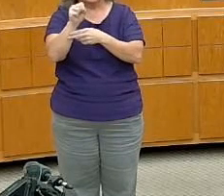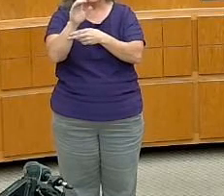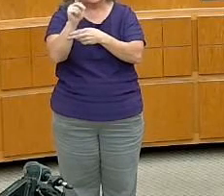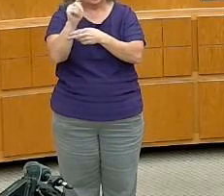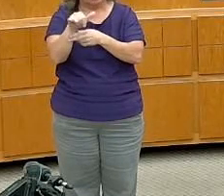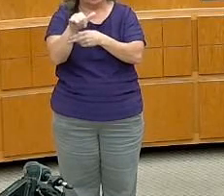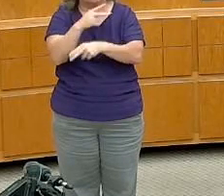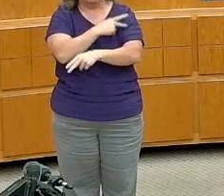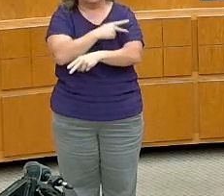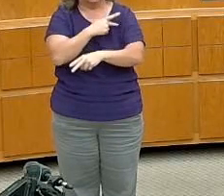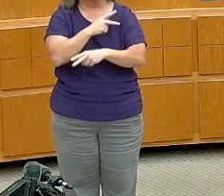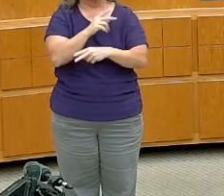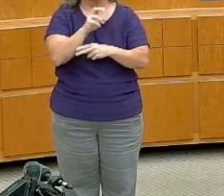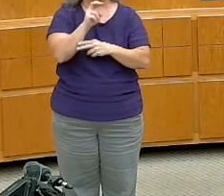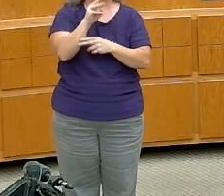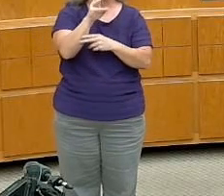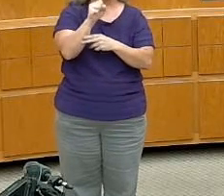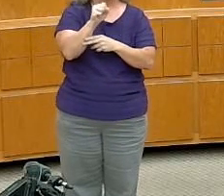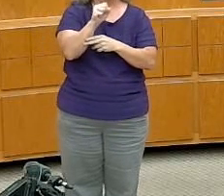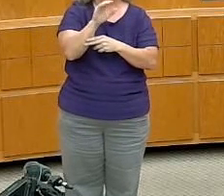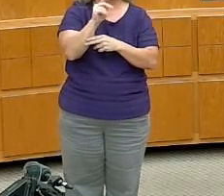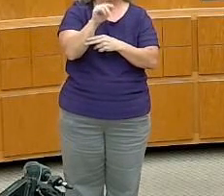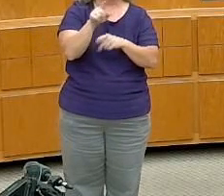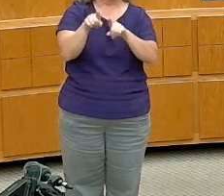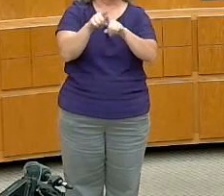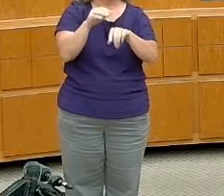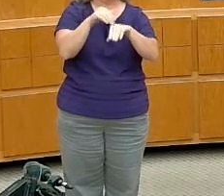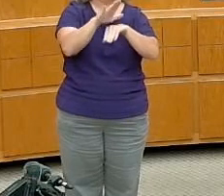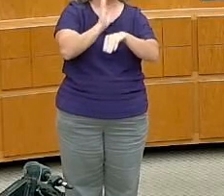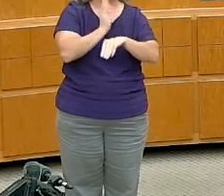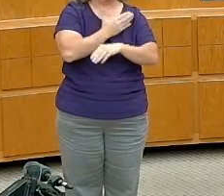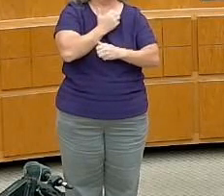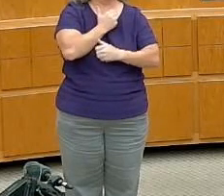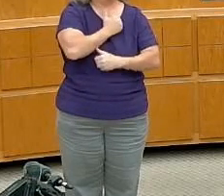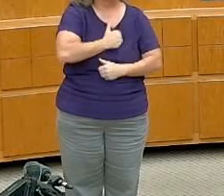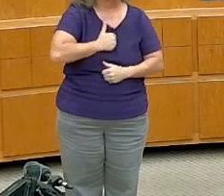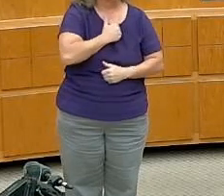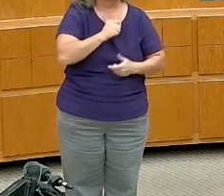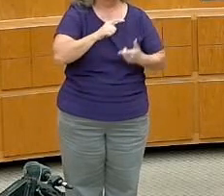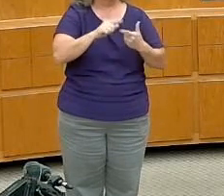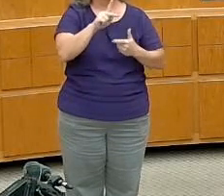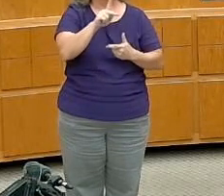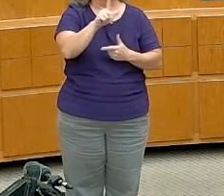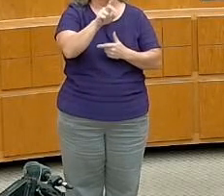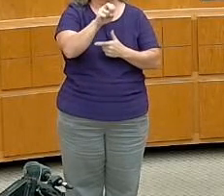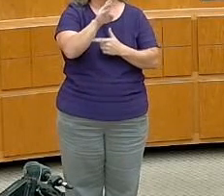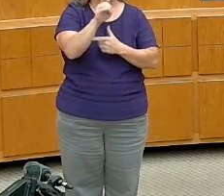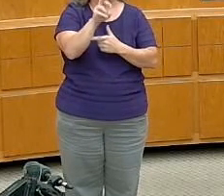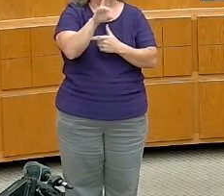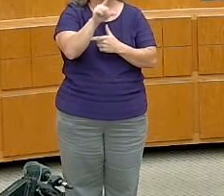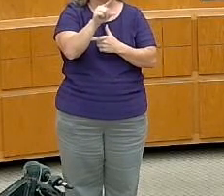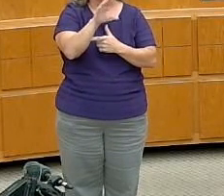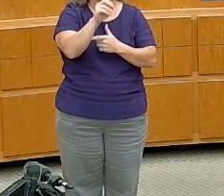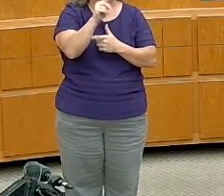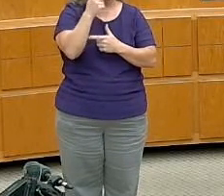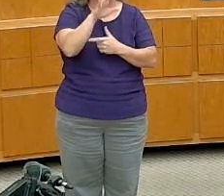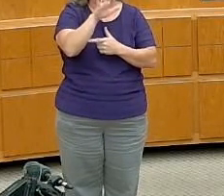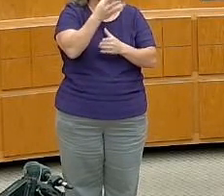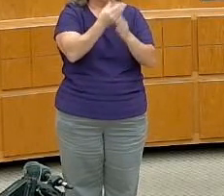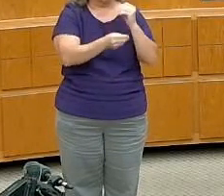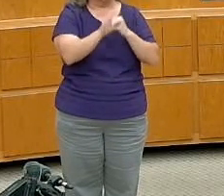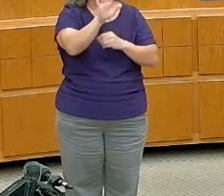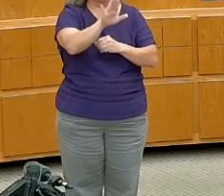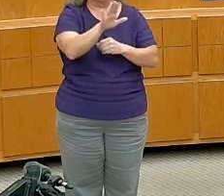Nueces sends their condolences to Clayburgh for the loss of one of their beloved citizens. And with that, I'd be happy to take any